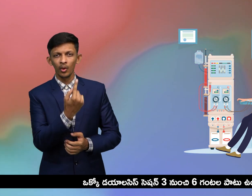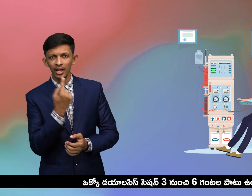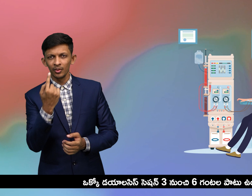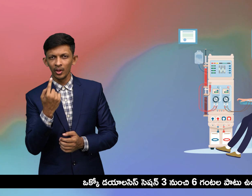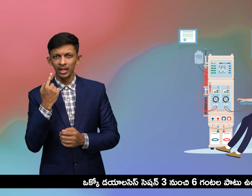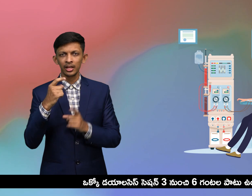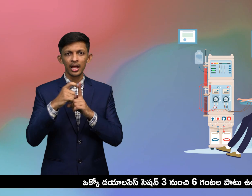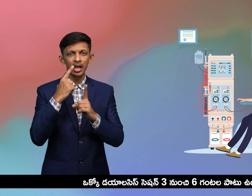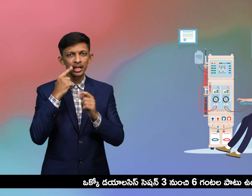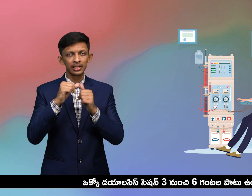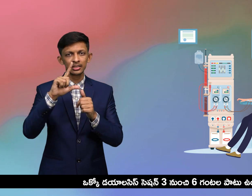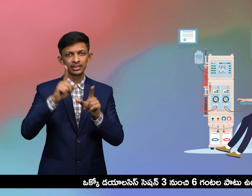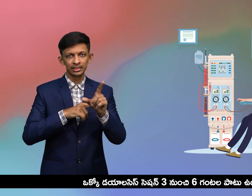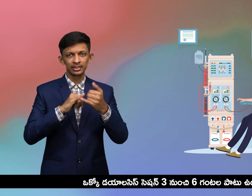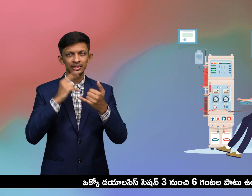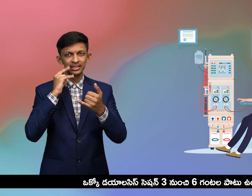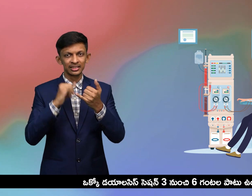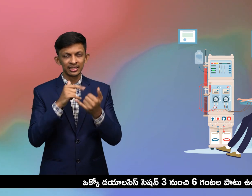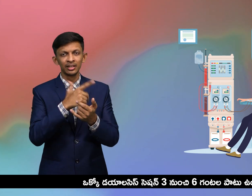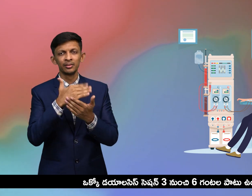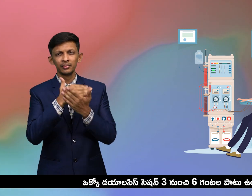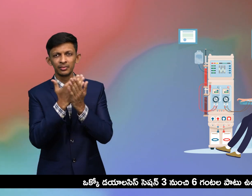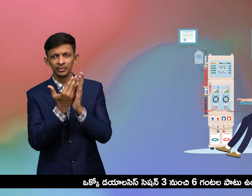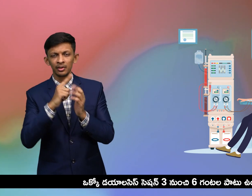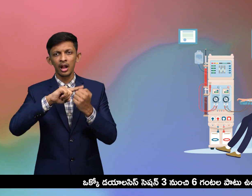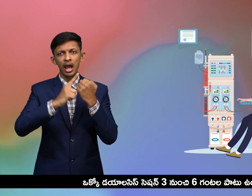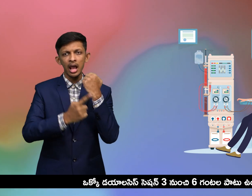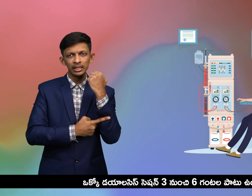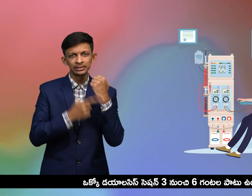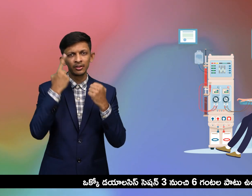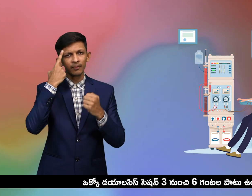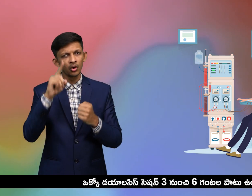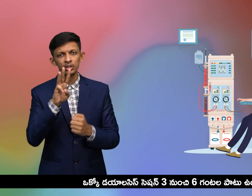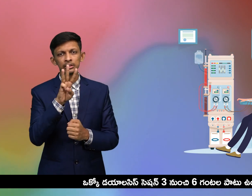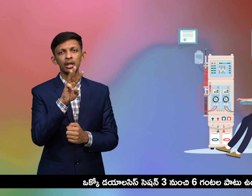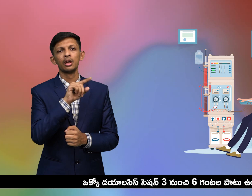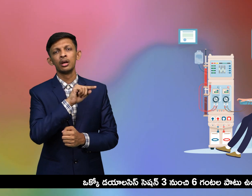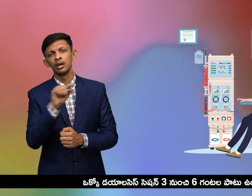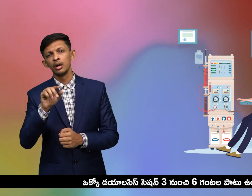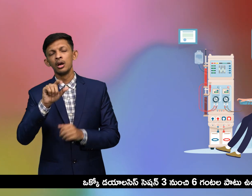ఒక్కో డయాలసిస్ సెషన్ 3 నుంచి 6 గంటల పాటు ఉంటుంది.